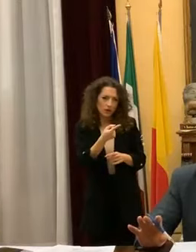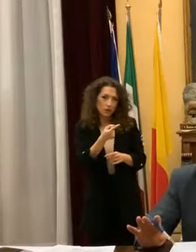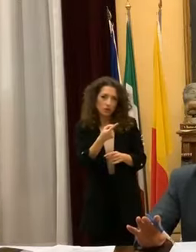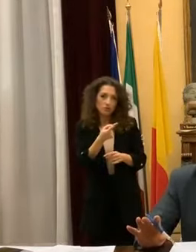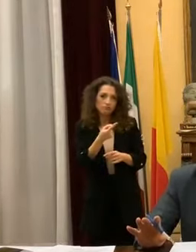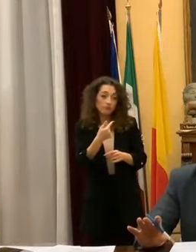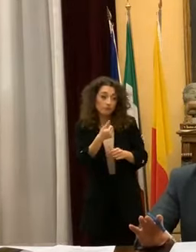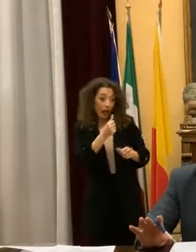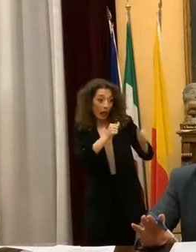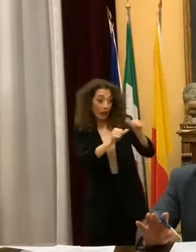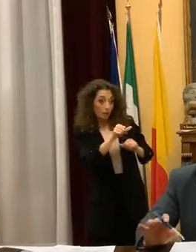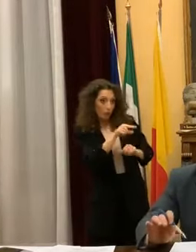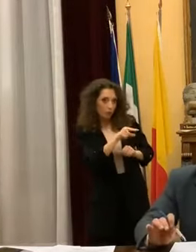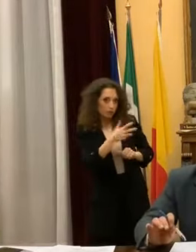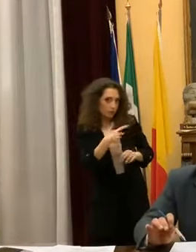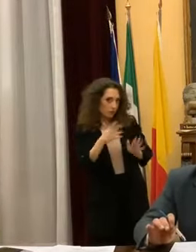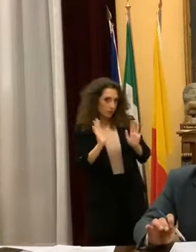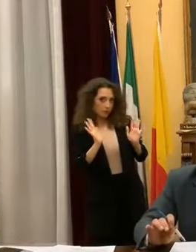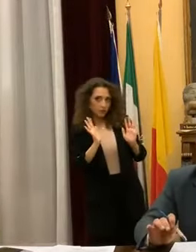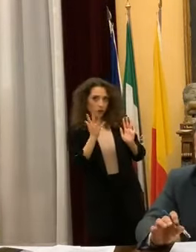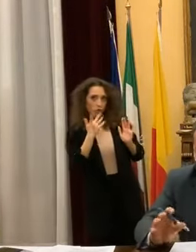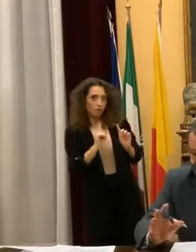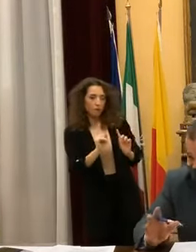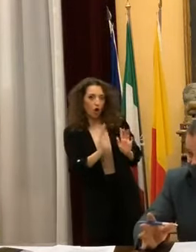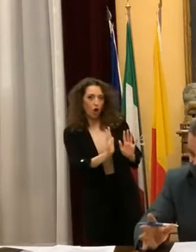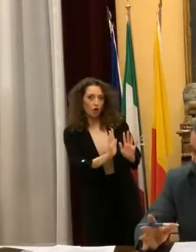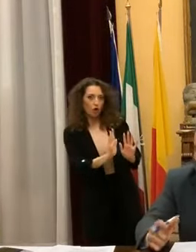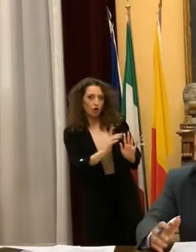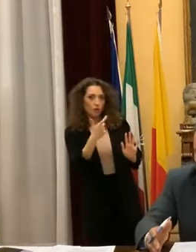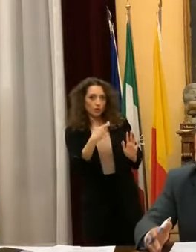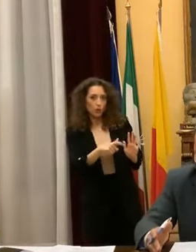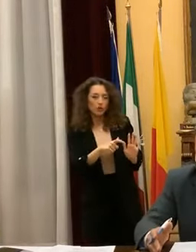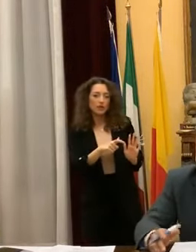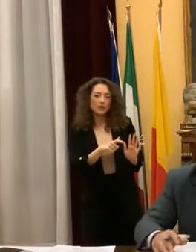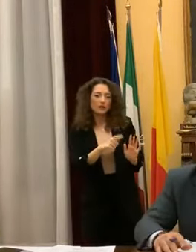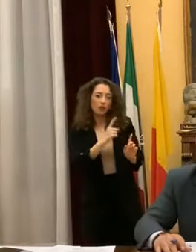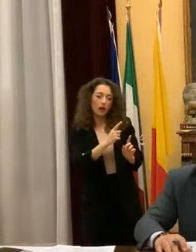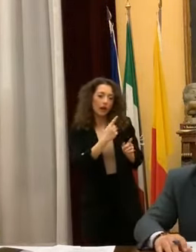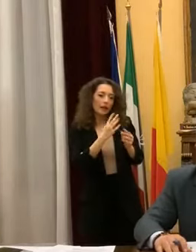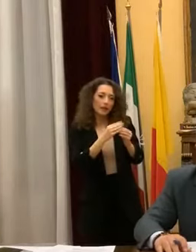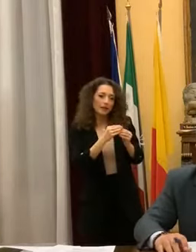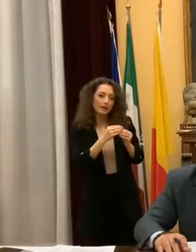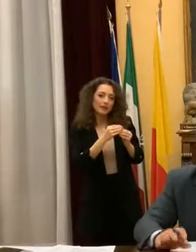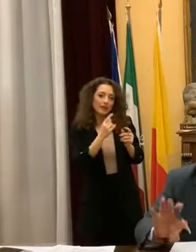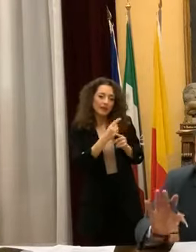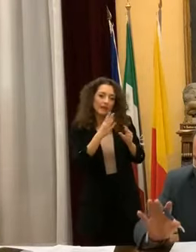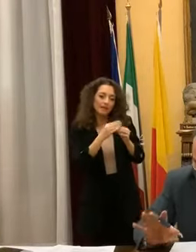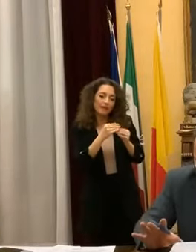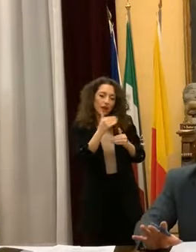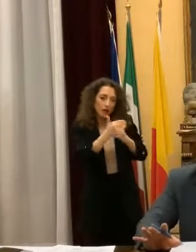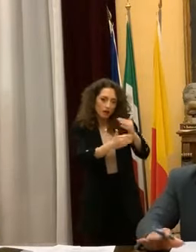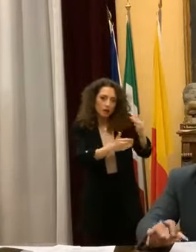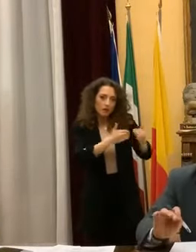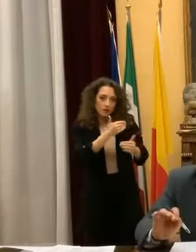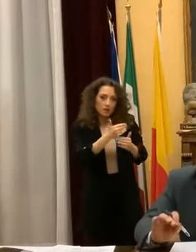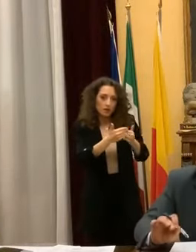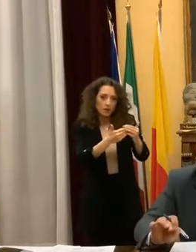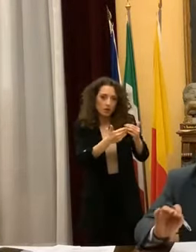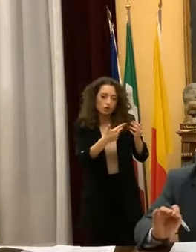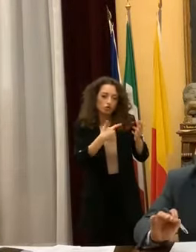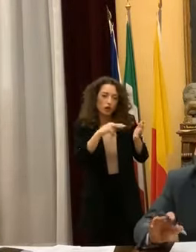posto, perché lei ancora quello che non ha ereditato, quello che dovrà fare, magari non l'ha messo in conto. Mi auguro che